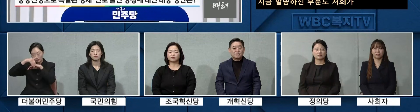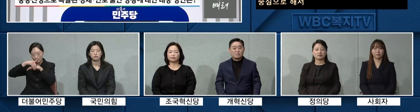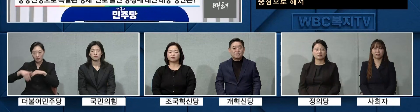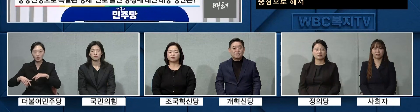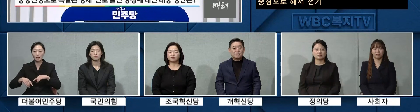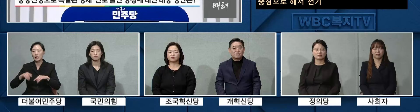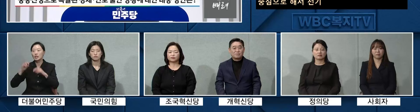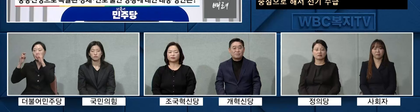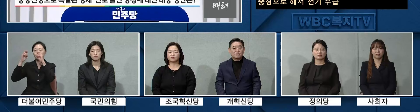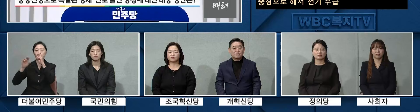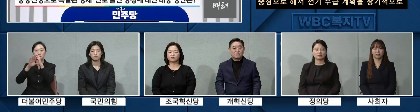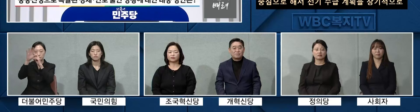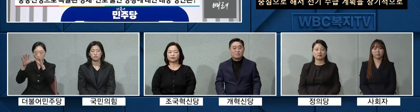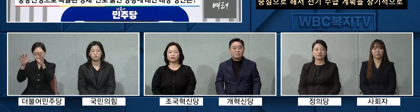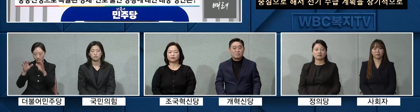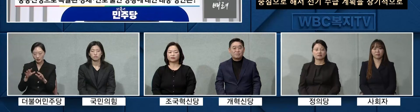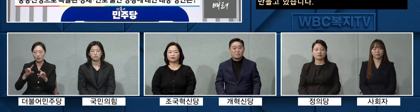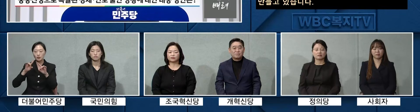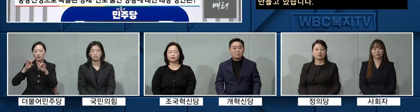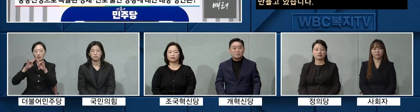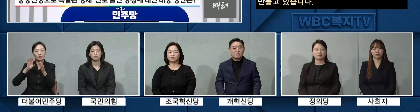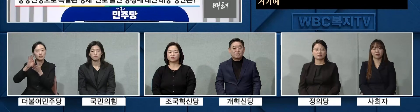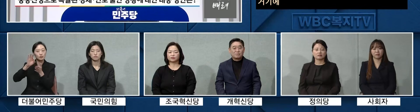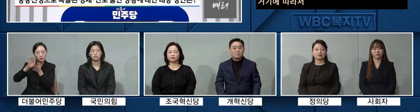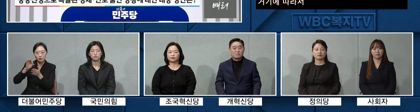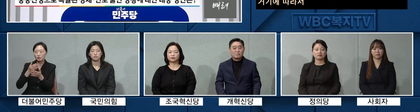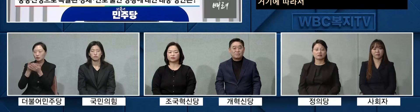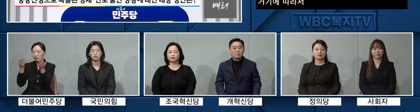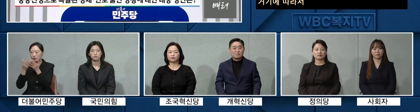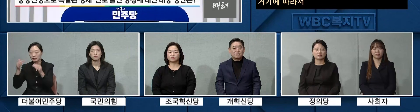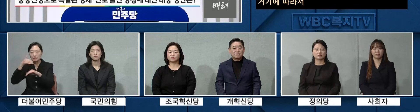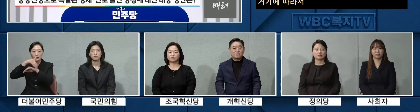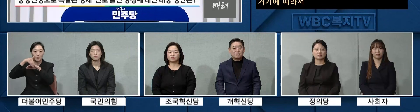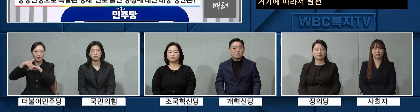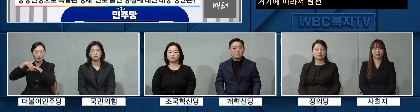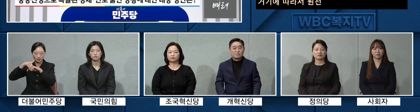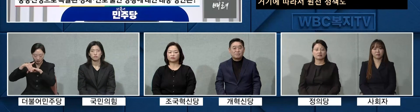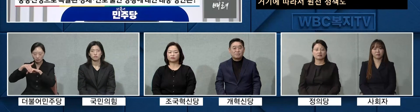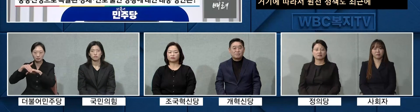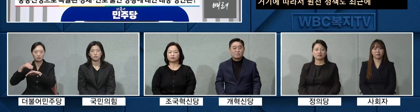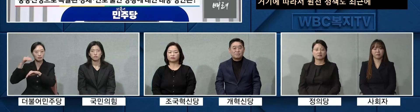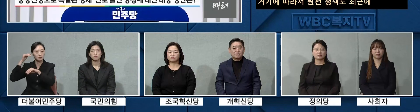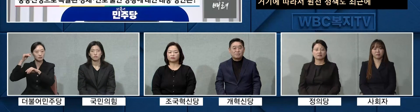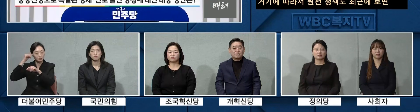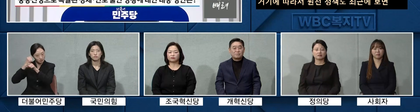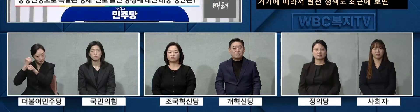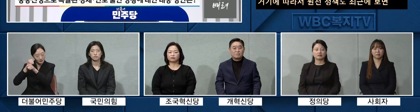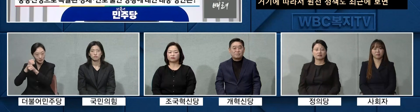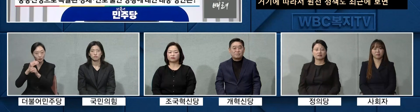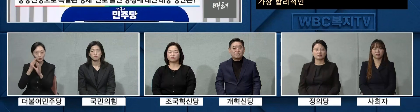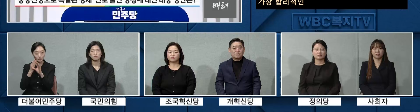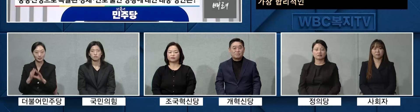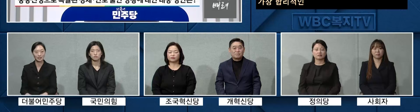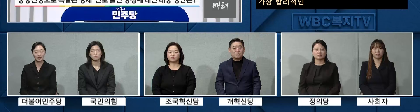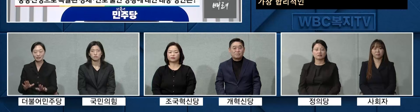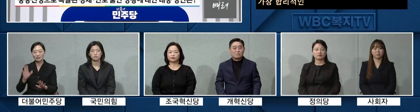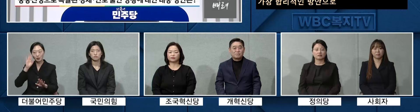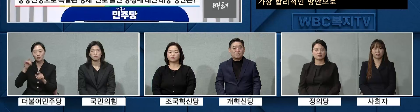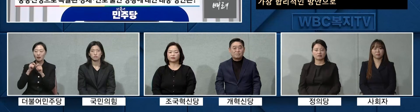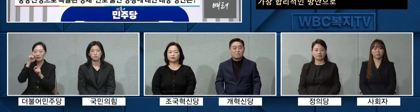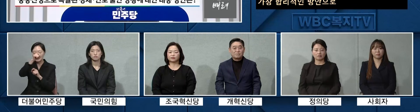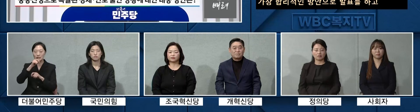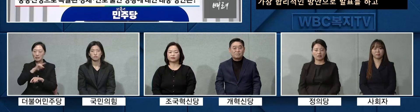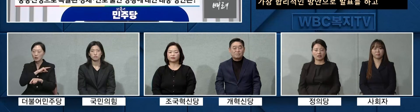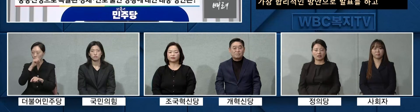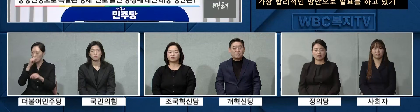거기에 따라서 원전 정책도 최근에 보면 가장 합리적인 방안으로 발표를 하고 있기 때문에